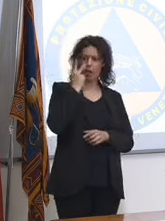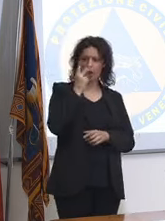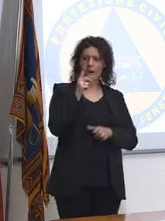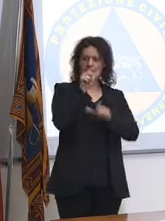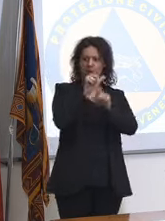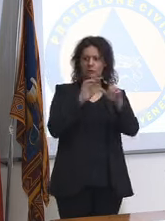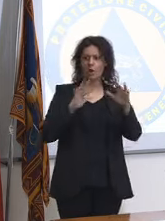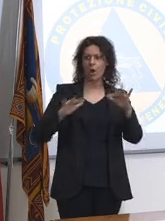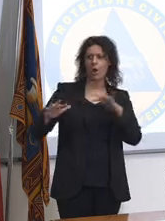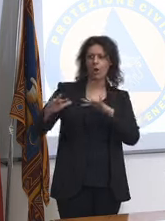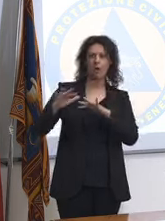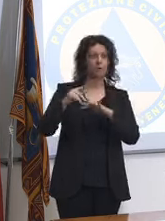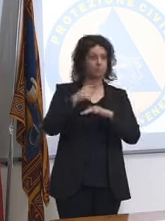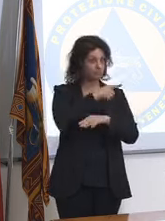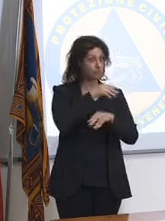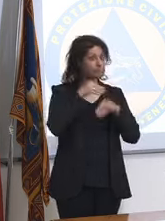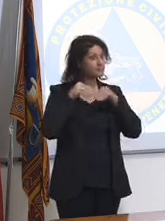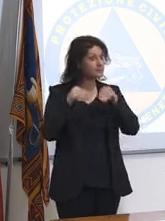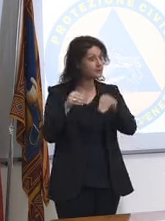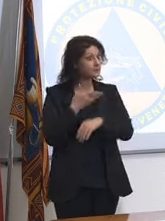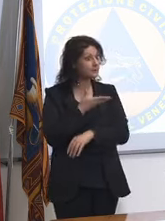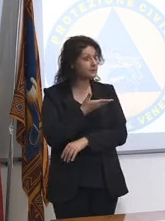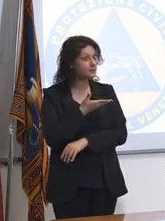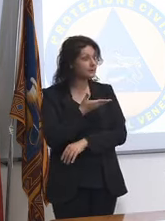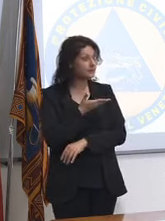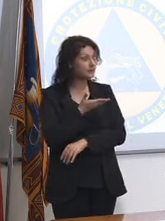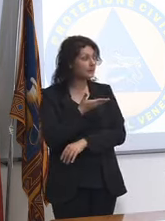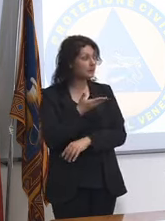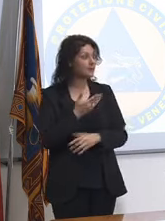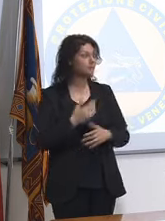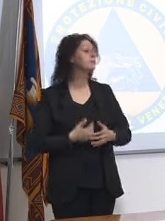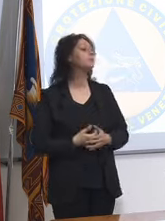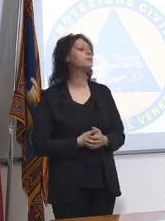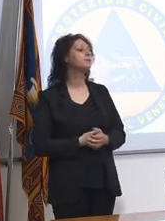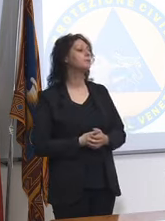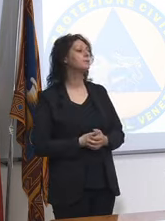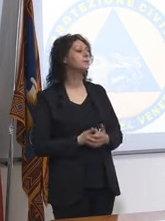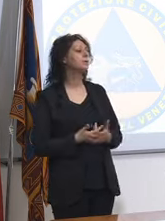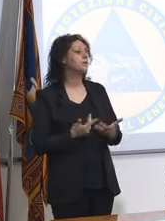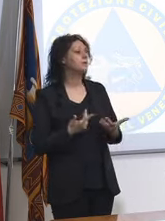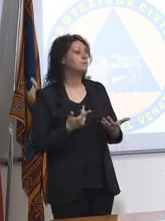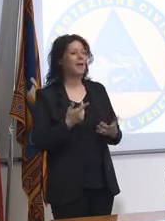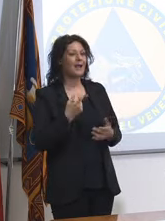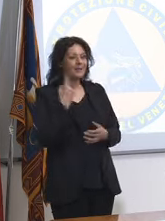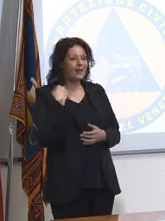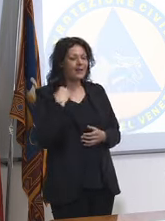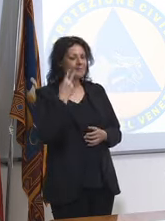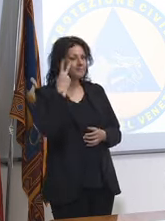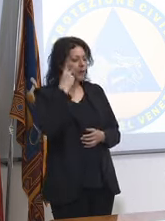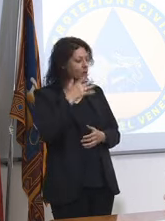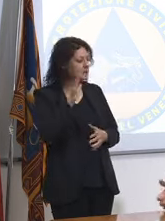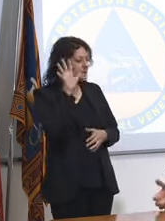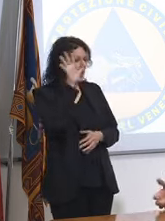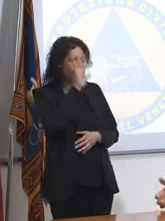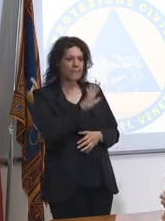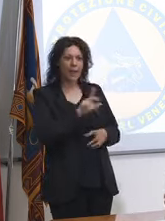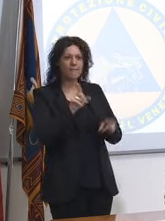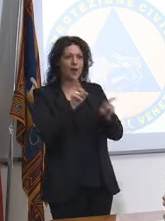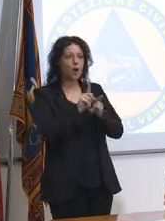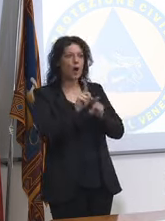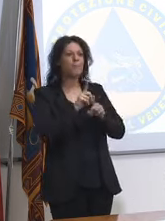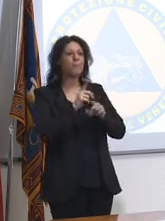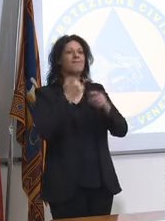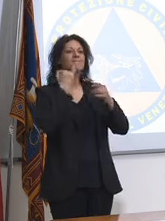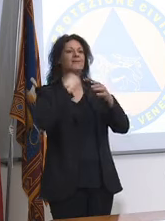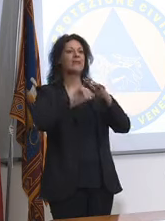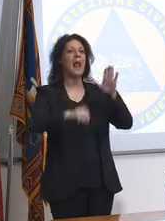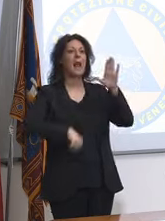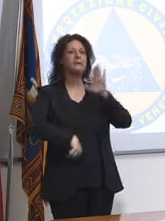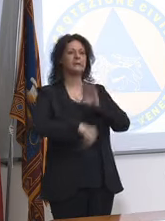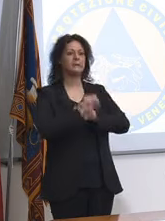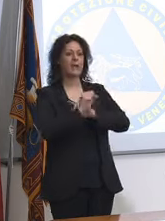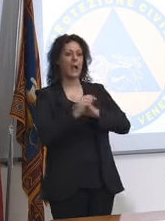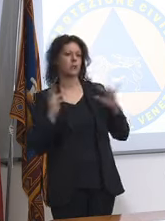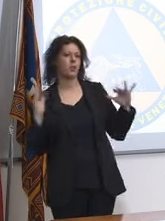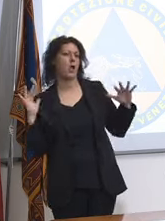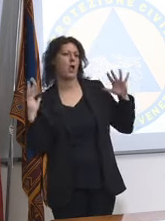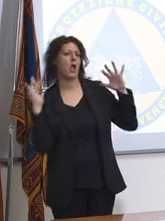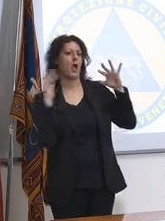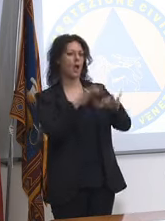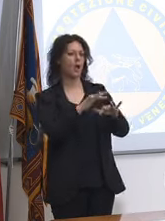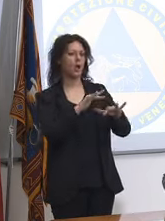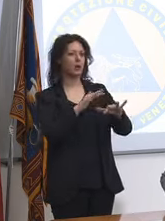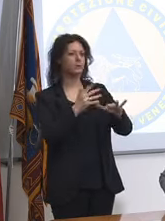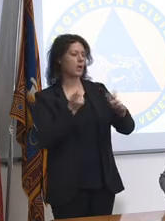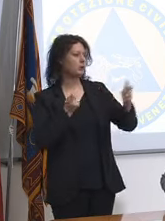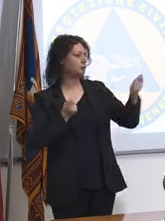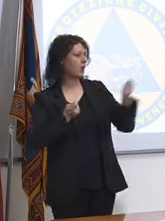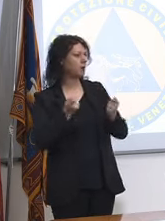questo momento. Cioè cercare. Dopo partita, so, dicendo. Cioè, non capire, cioè, ho capito, però.